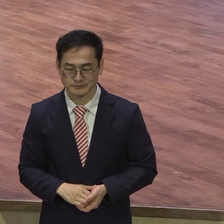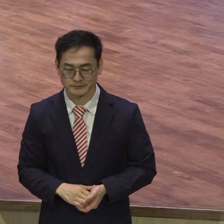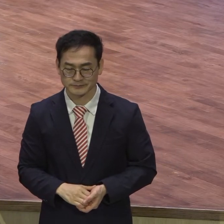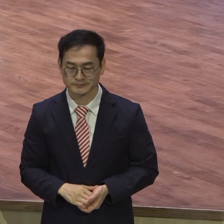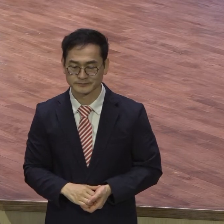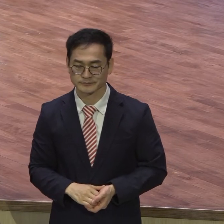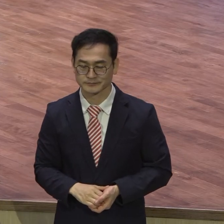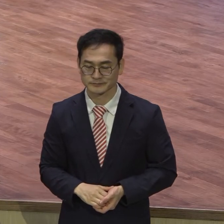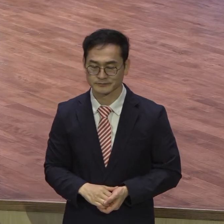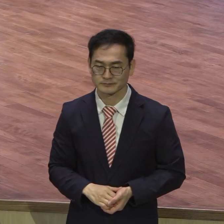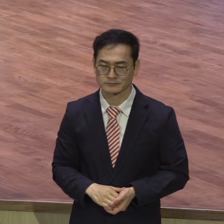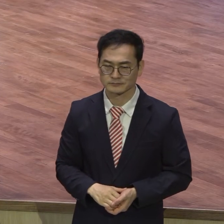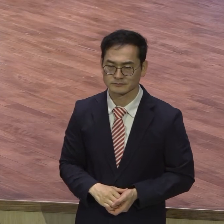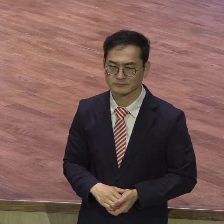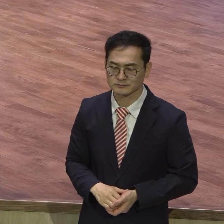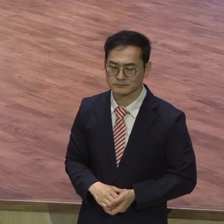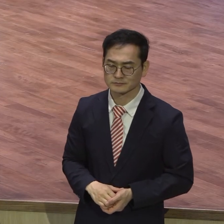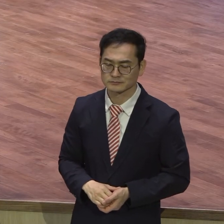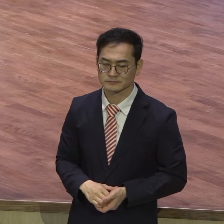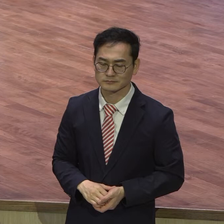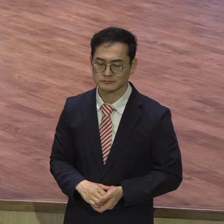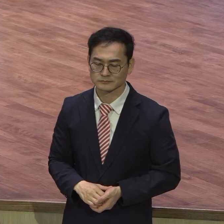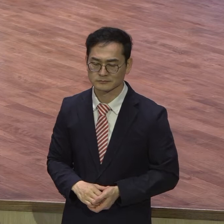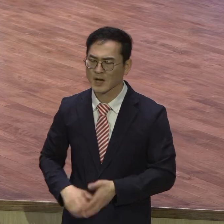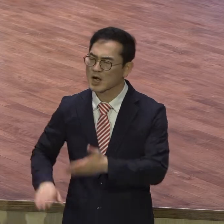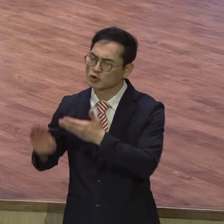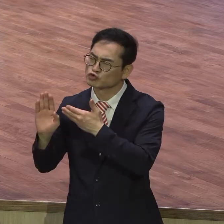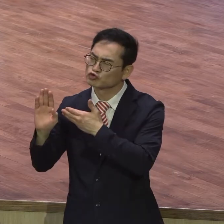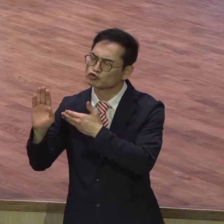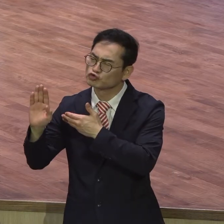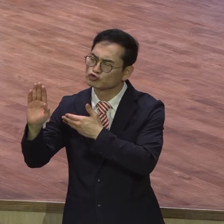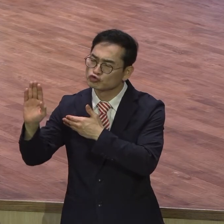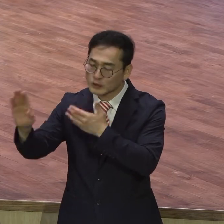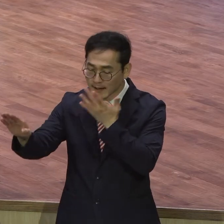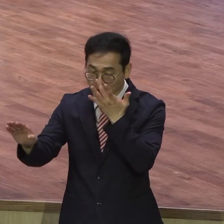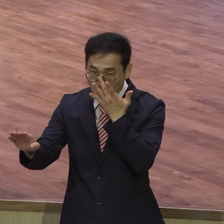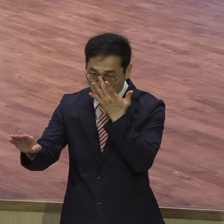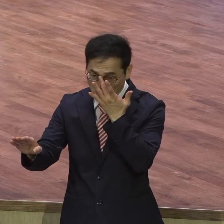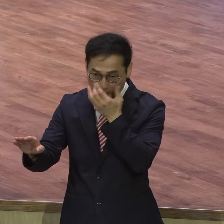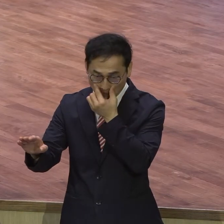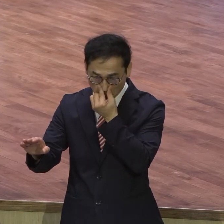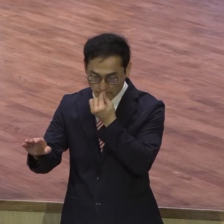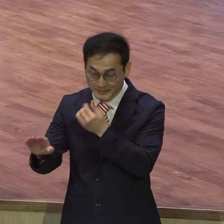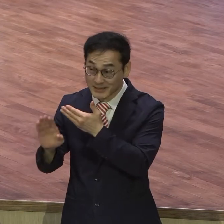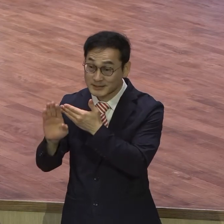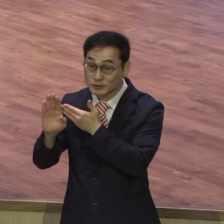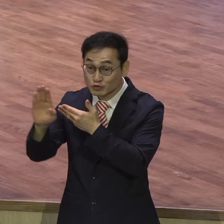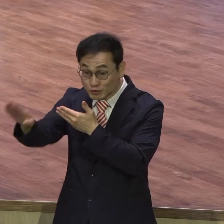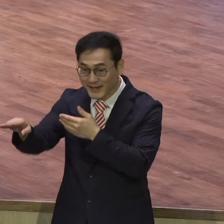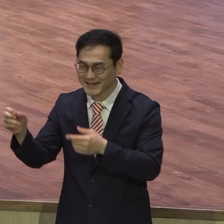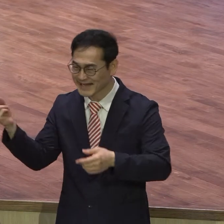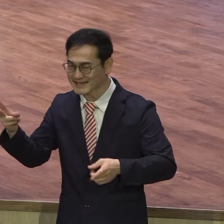한 번 더 가게 되는데 너무 청년이 전도를 많이 해가지고 3일 집회했어요 예수님